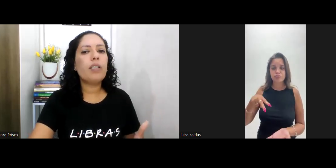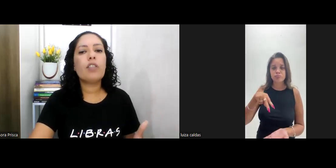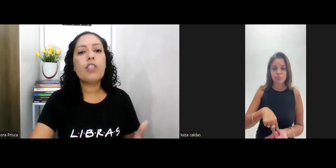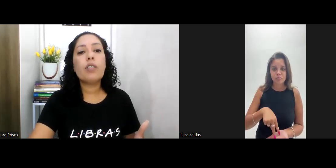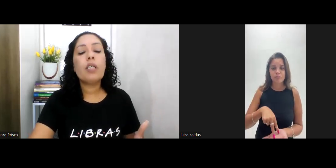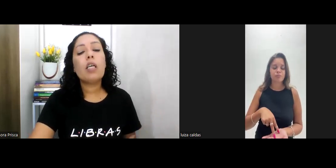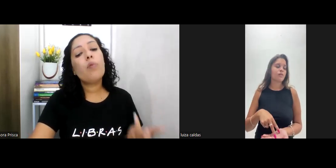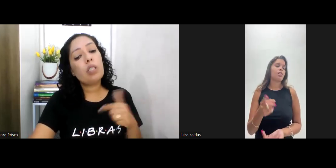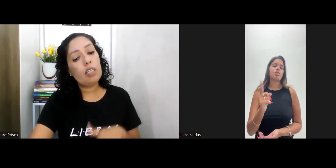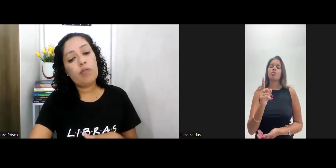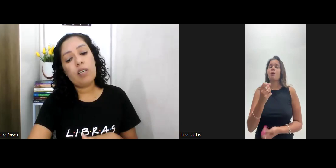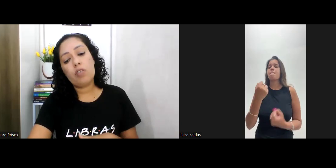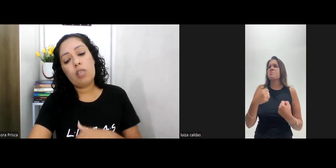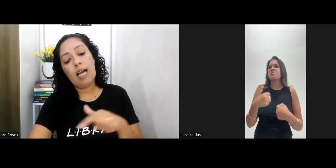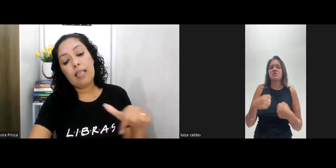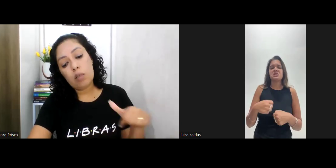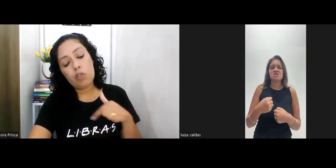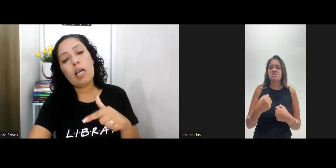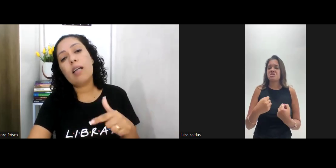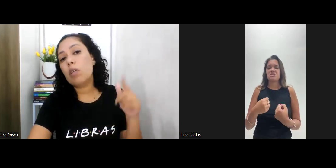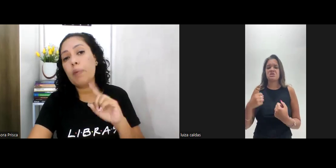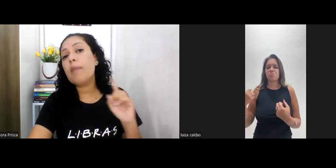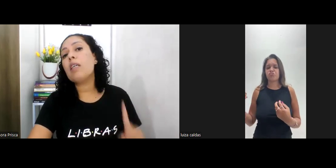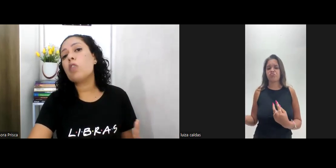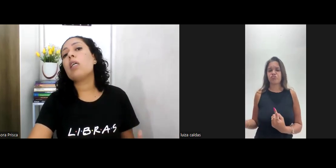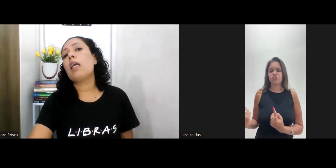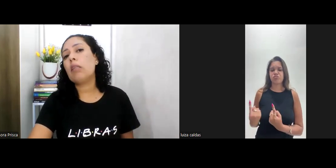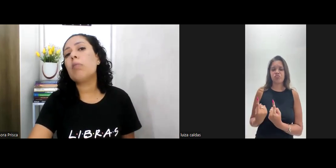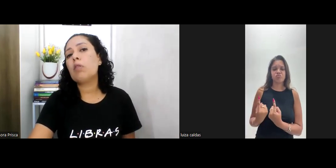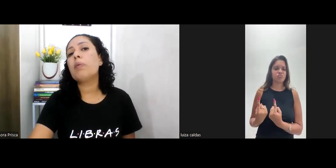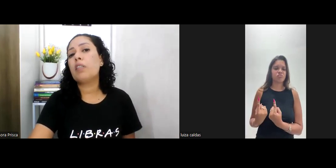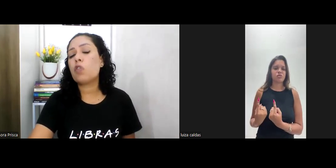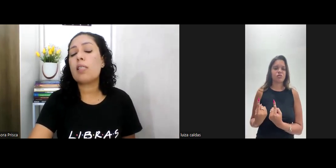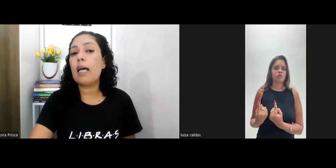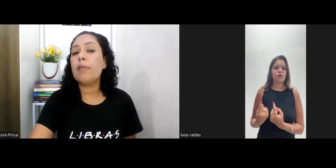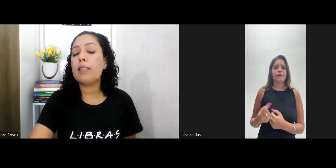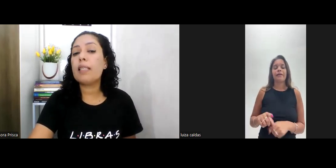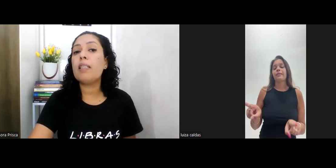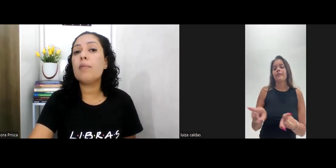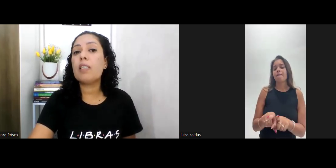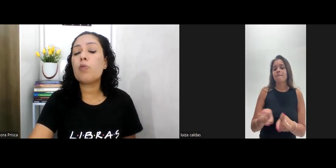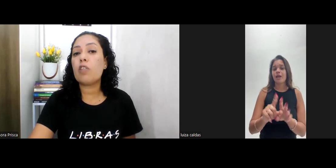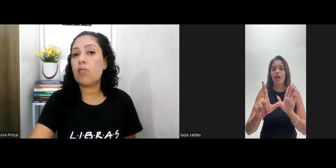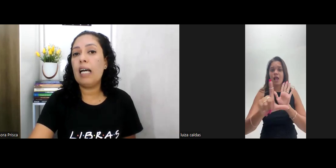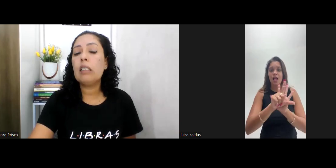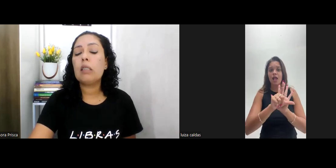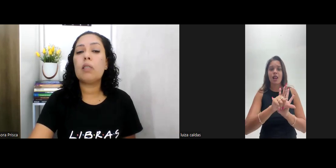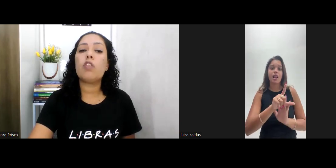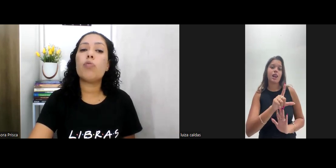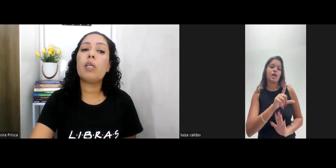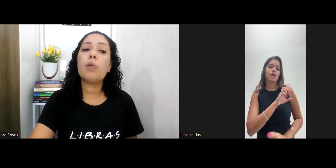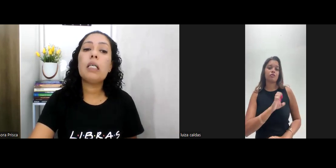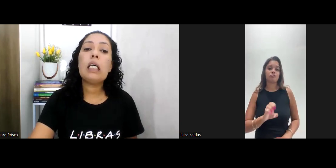um acompanhante, e muitas das vezes a lei do Estado não permite que entre um acompanhante que sabe Libras para ajudar